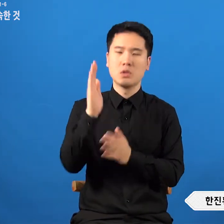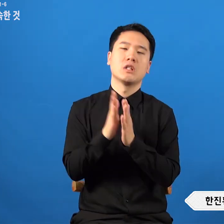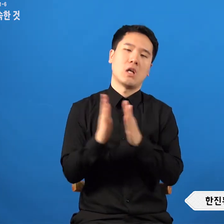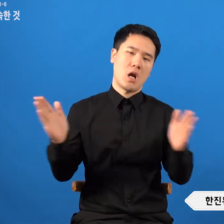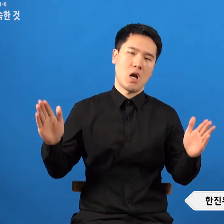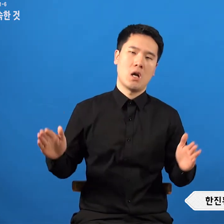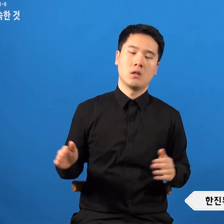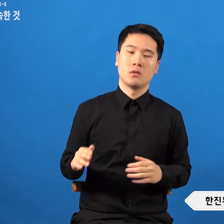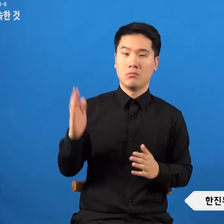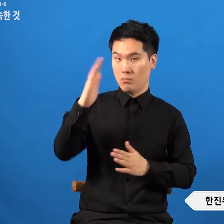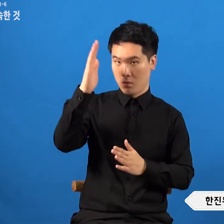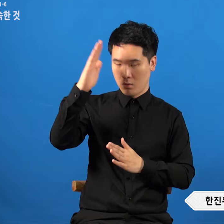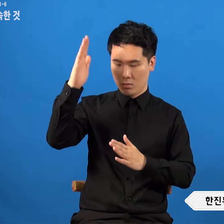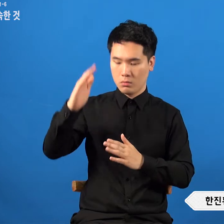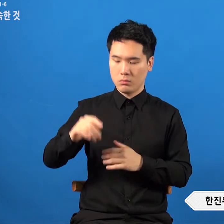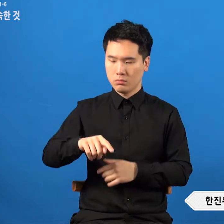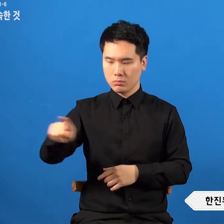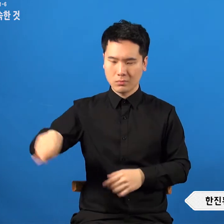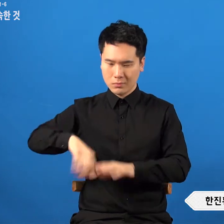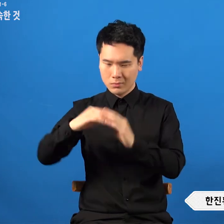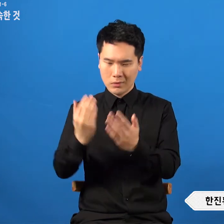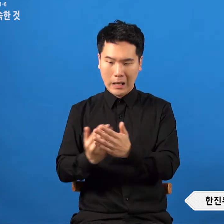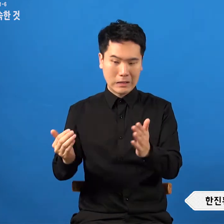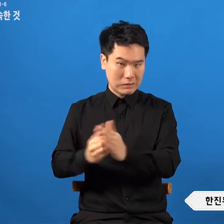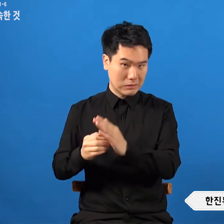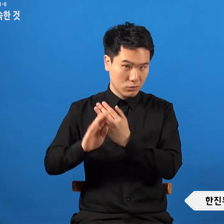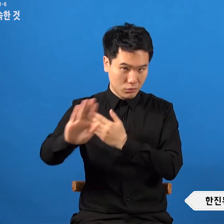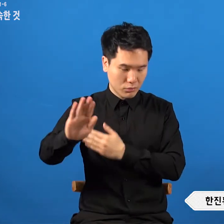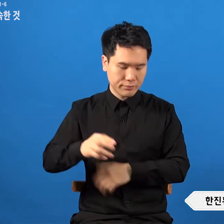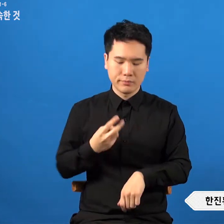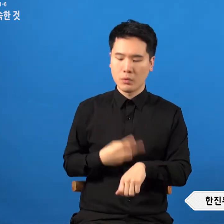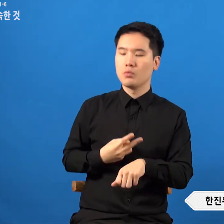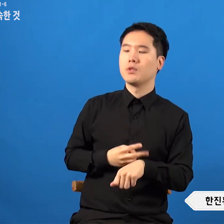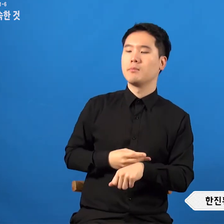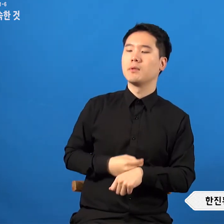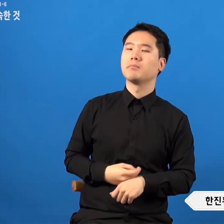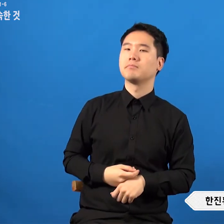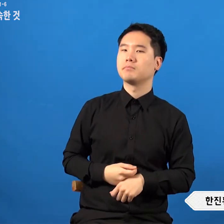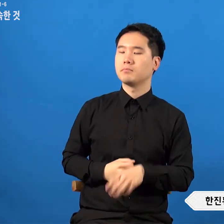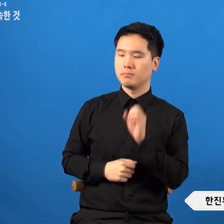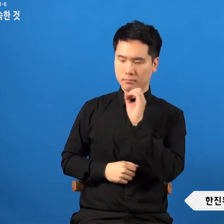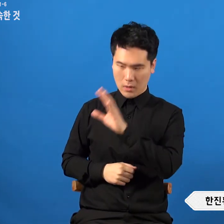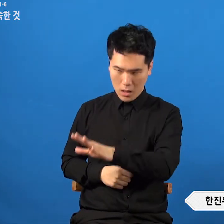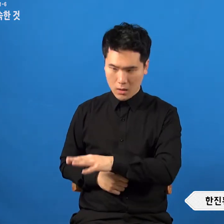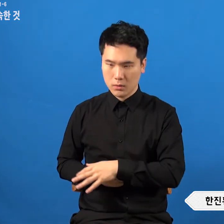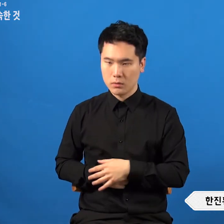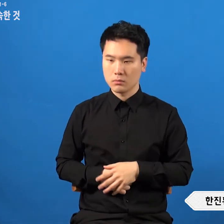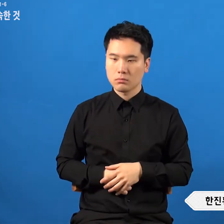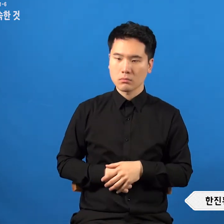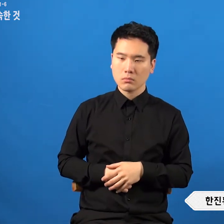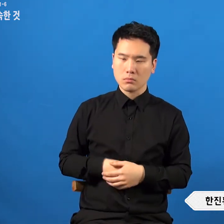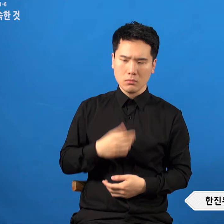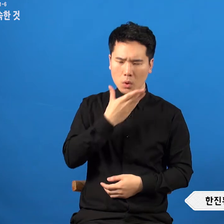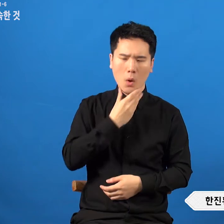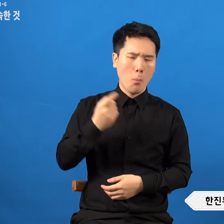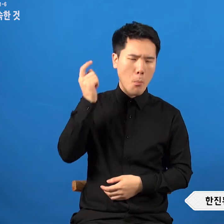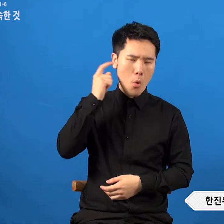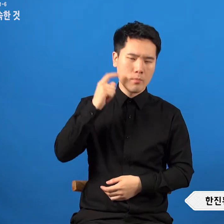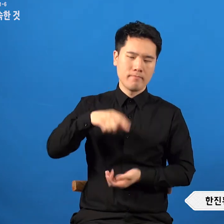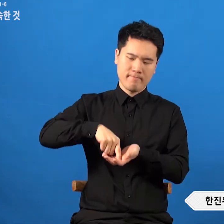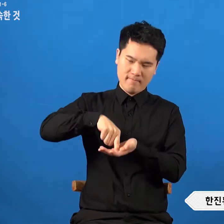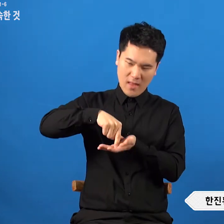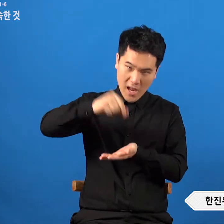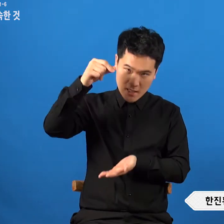거의 없는 거지요. 설교 실습 다 마치고 나면 교수님이 학생들에게 복음의